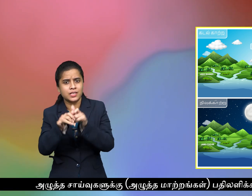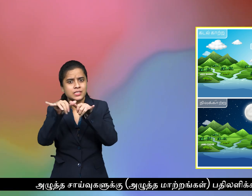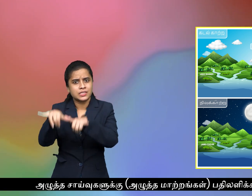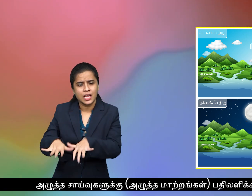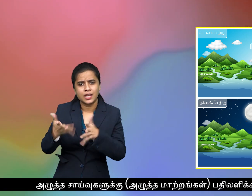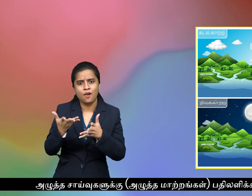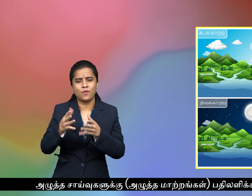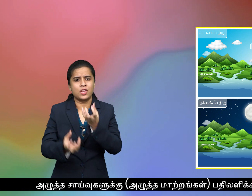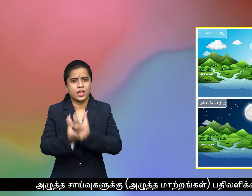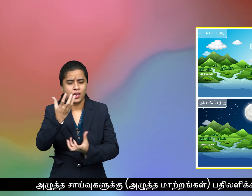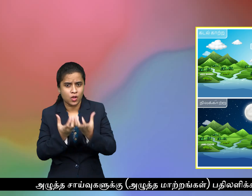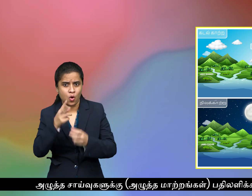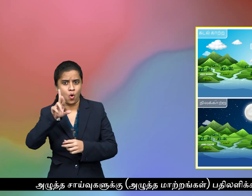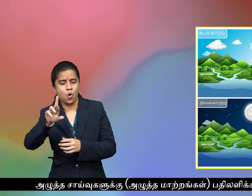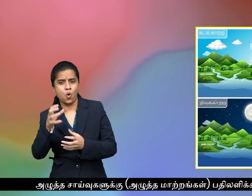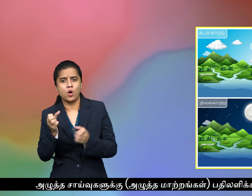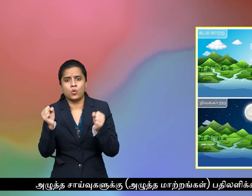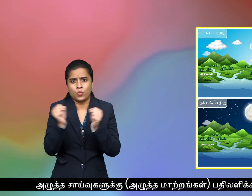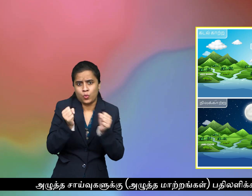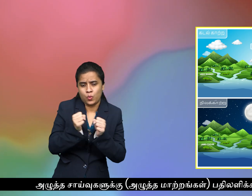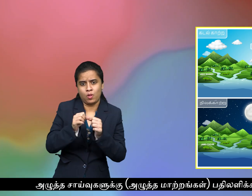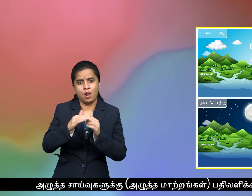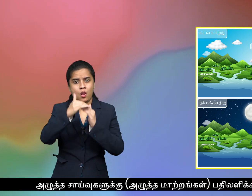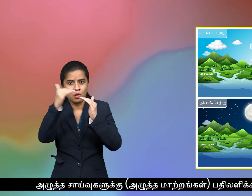அழுத்த சாய்வுகளுக்கு பதிலளிக்கின்றன.